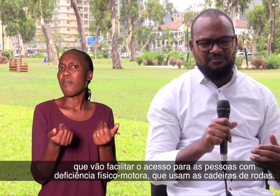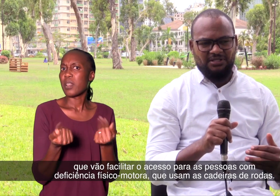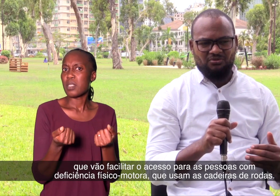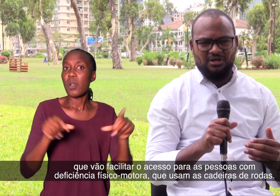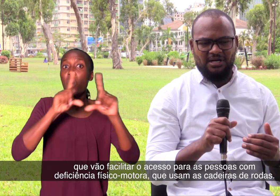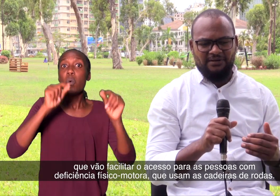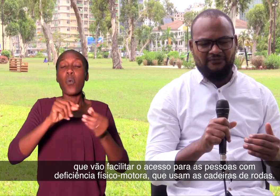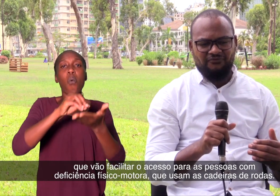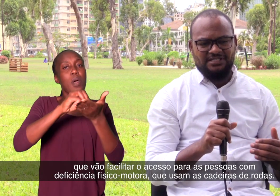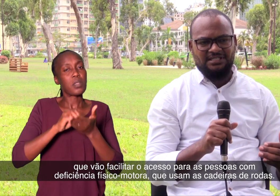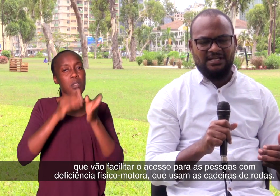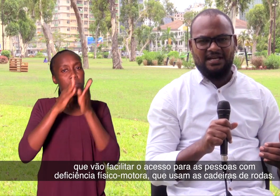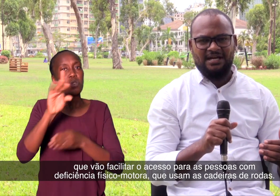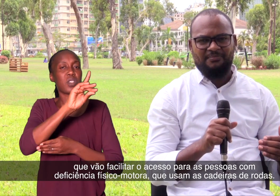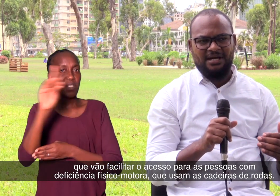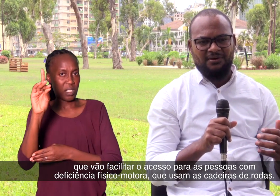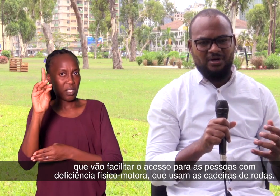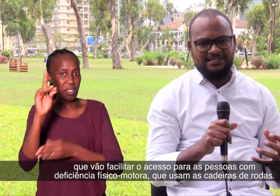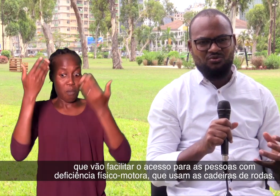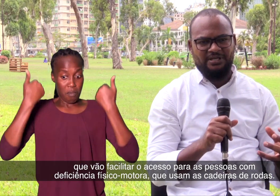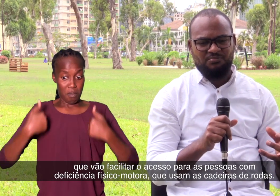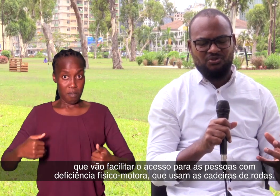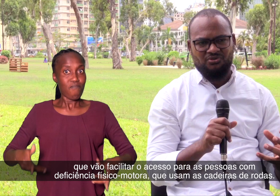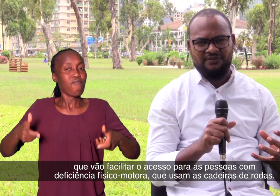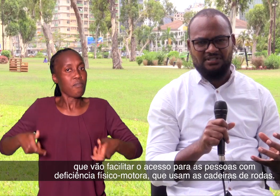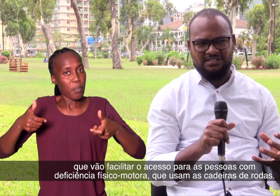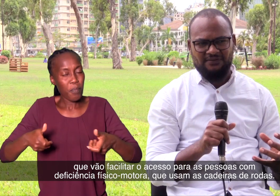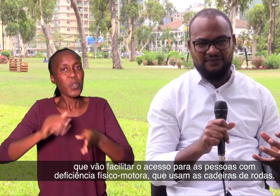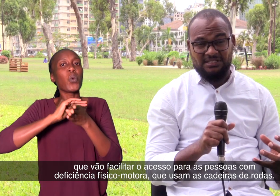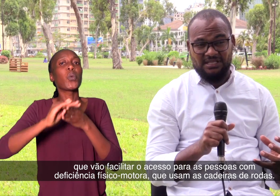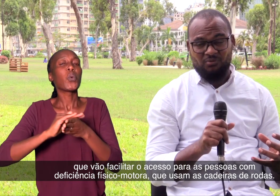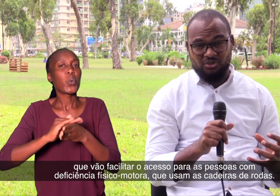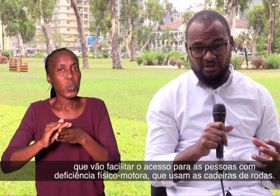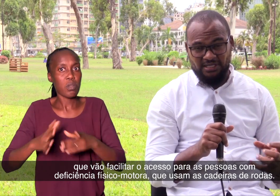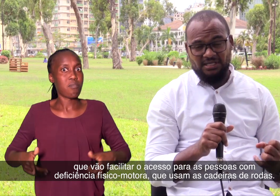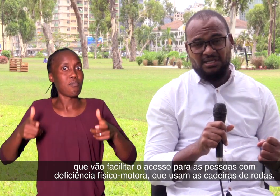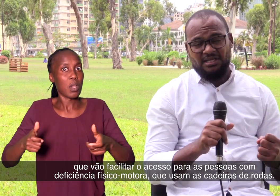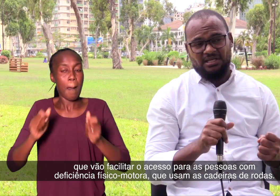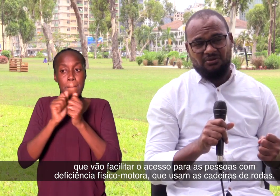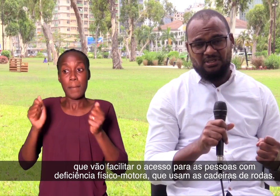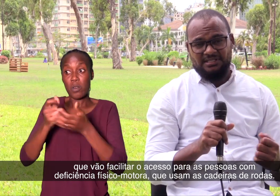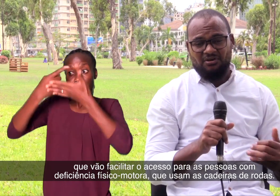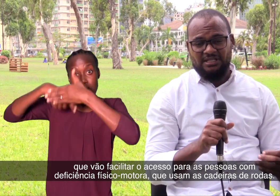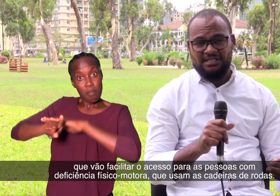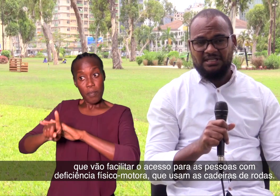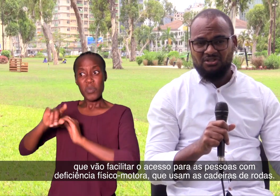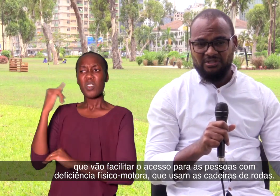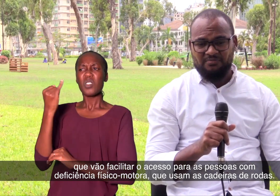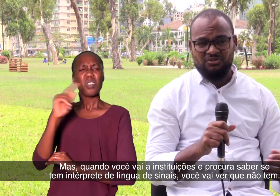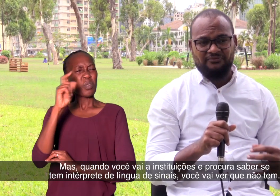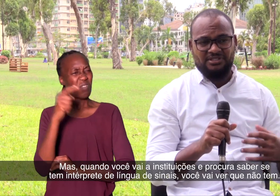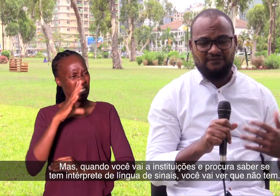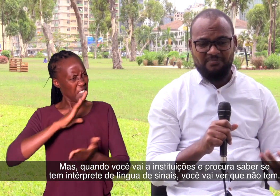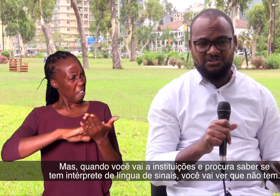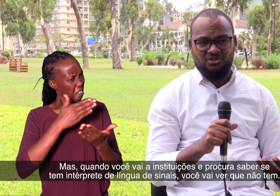que, portanto, vão facilitar o acesso para as pessoas com deficiência física, motora, que utilizam as cadeiras de